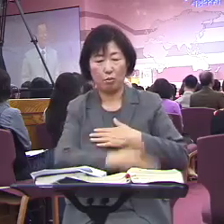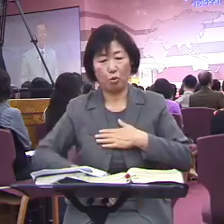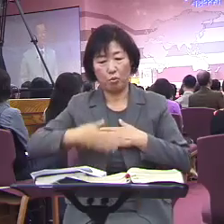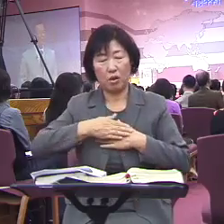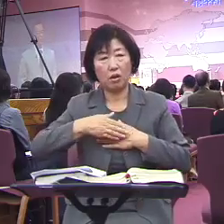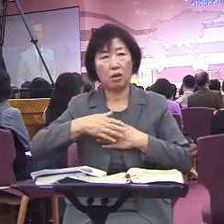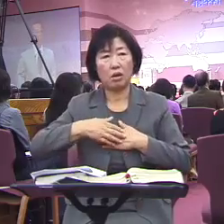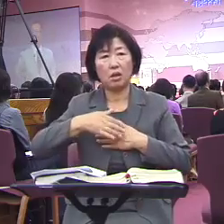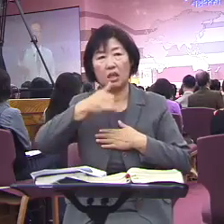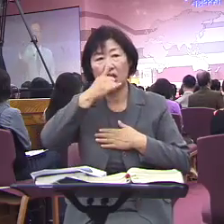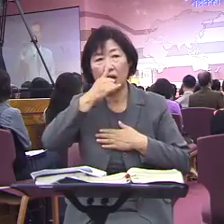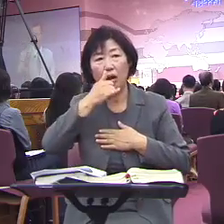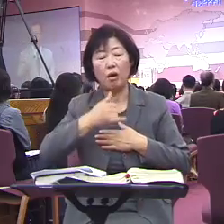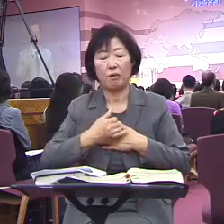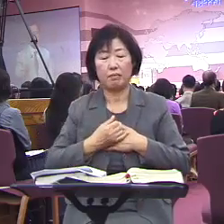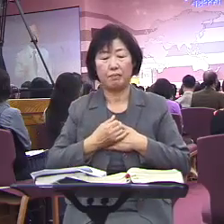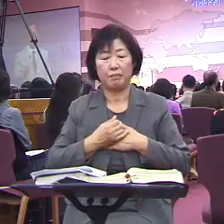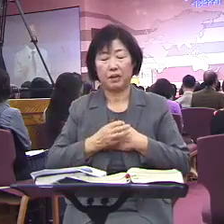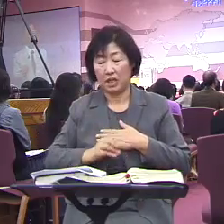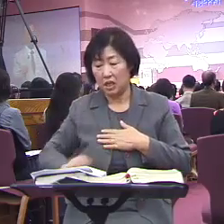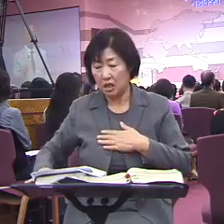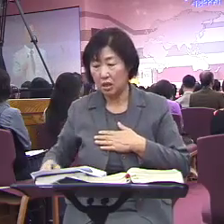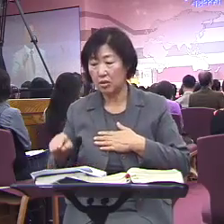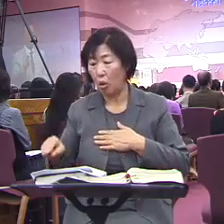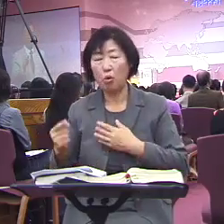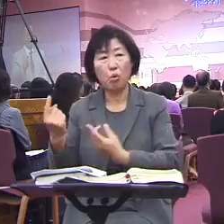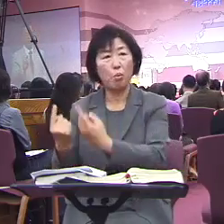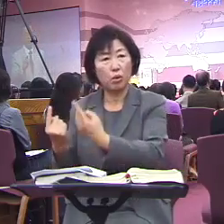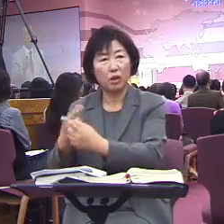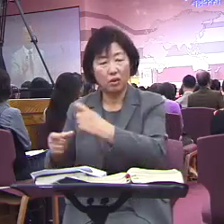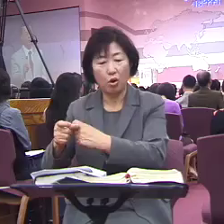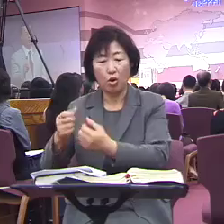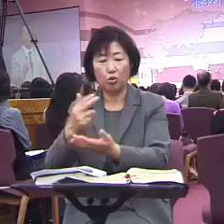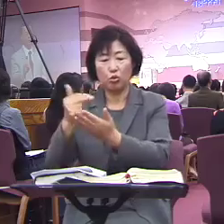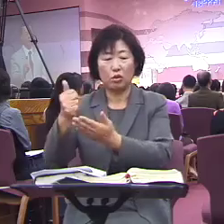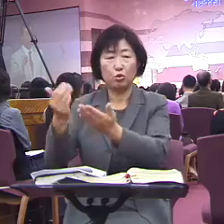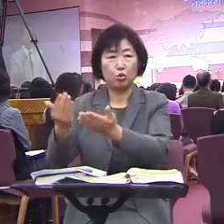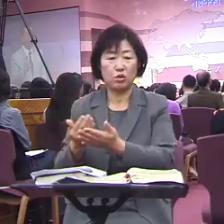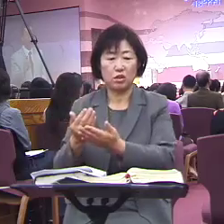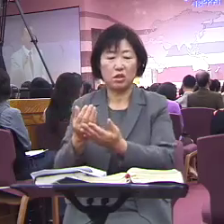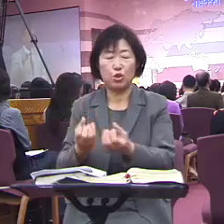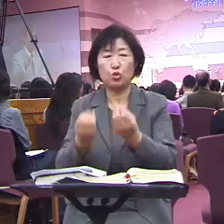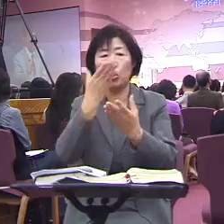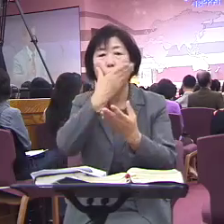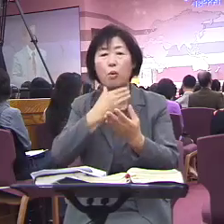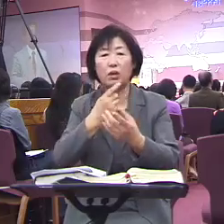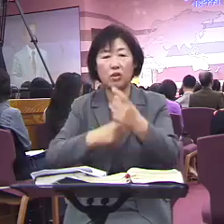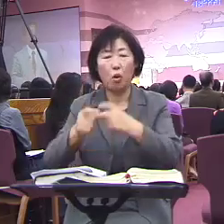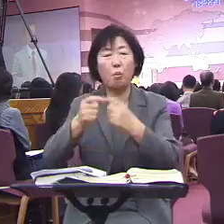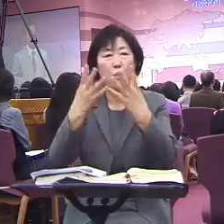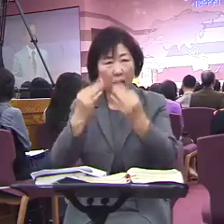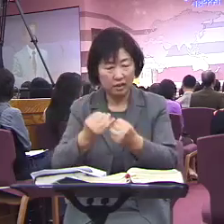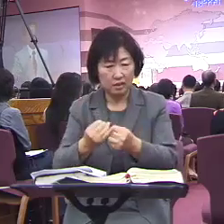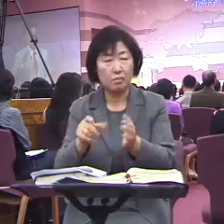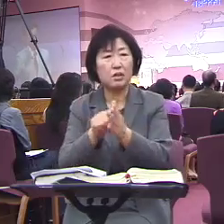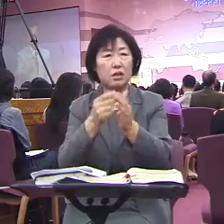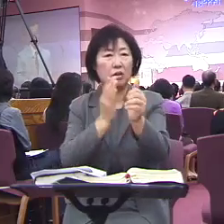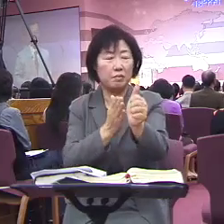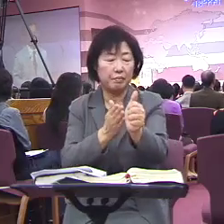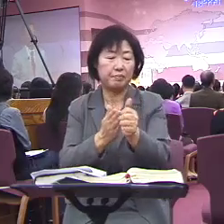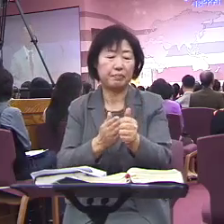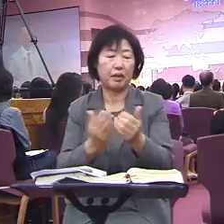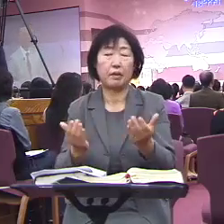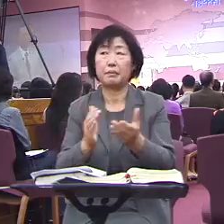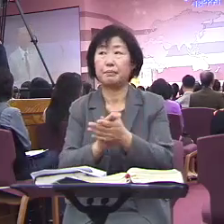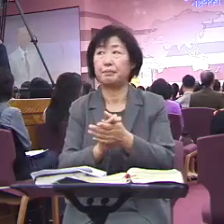있는데, 여러분, 잃은 것보다 주님께서 주신 축복이 더 많은 것을 믿으시기를 바랍니다. 더